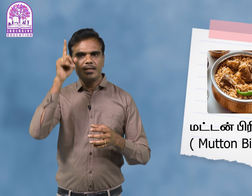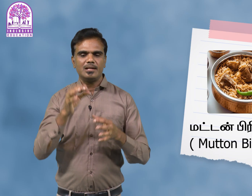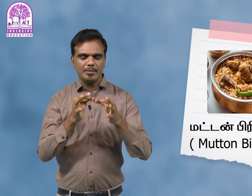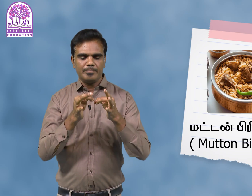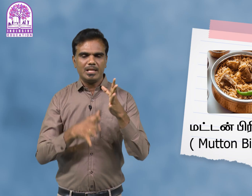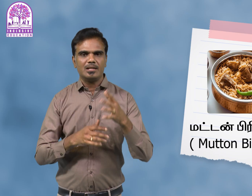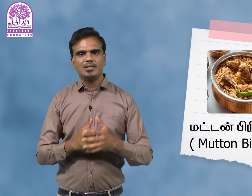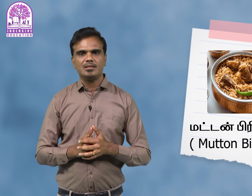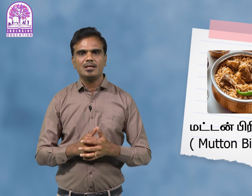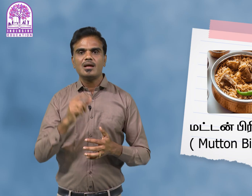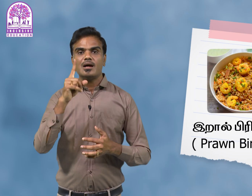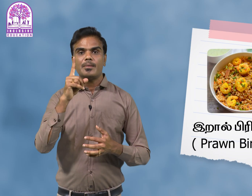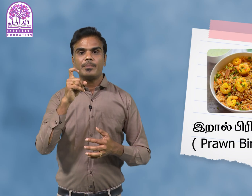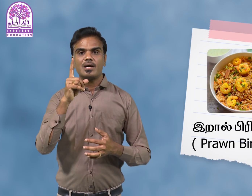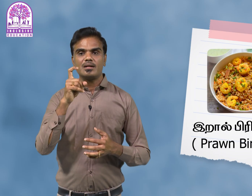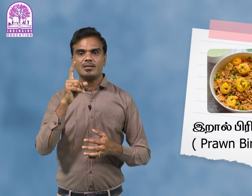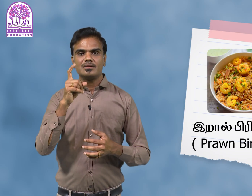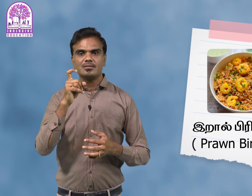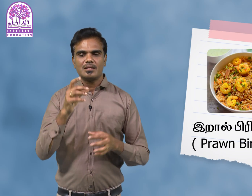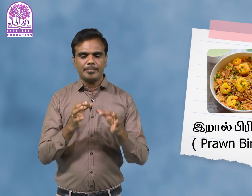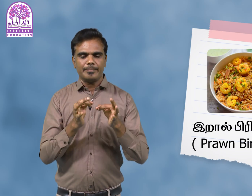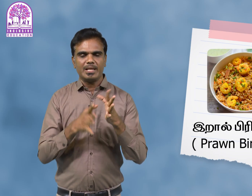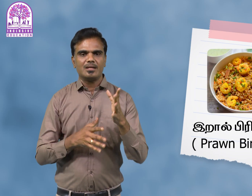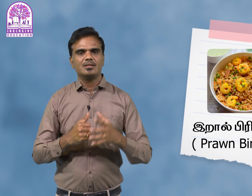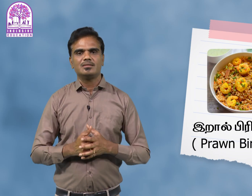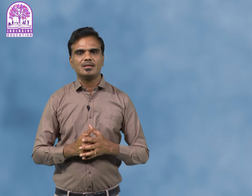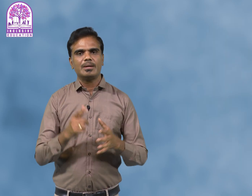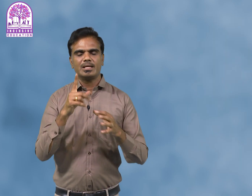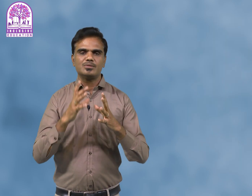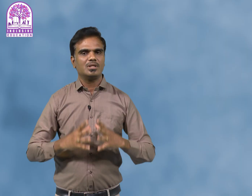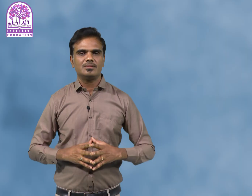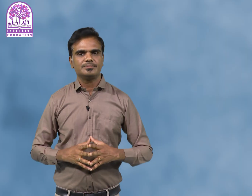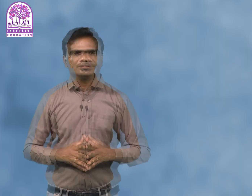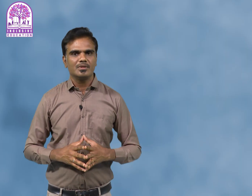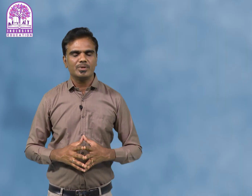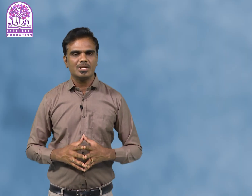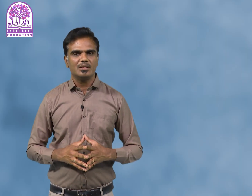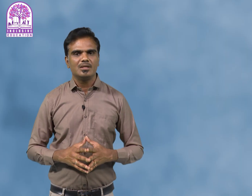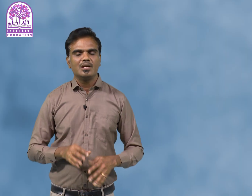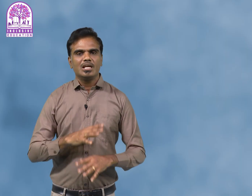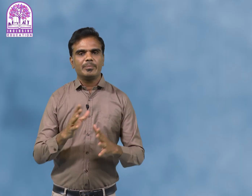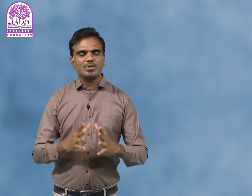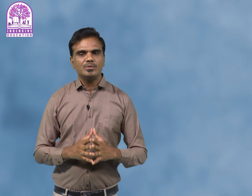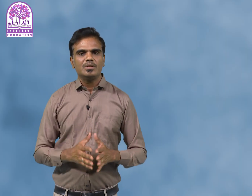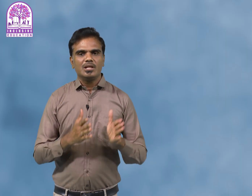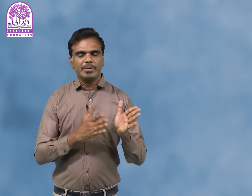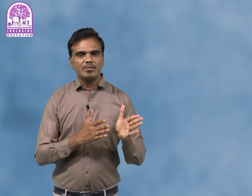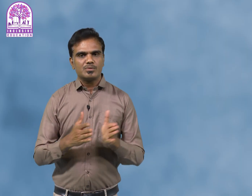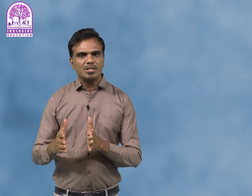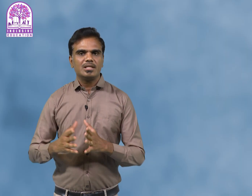மட்டன் பிரியாணி, ப்ரான் பிரியாணி அப்படிங்கிறத சொல்லலாம். புரியுதுங்களா? இப்போ இது வந்து சொன்னது என்ன